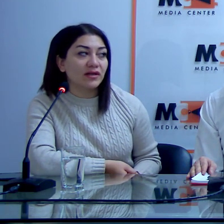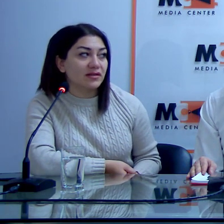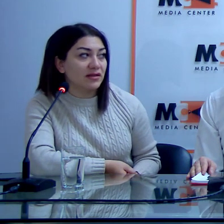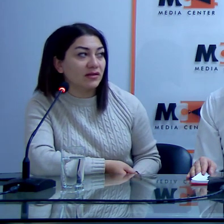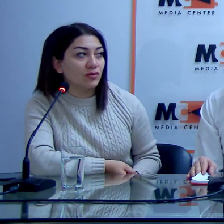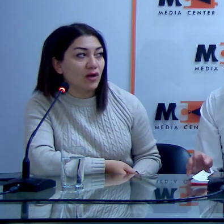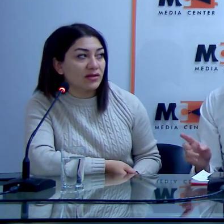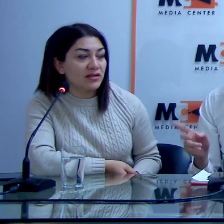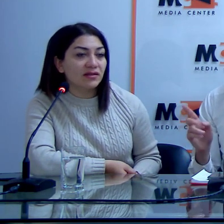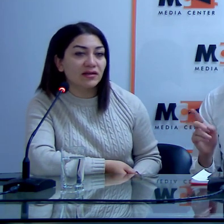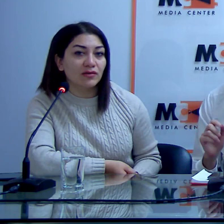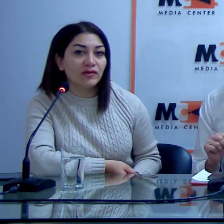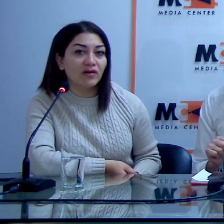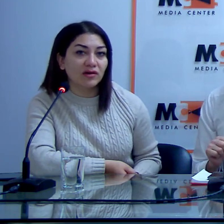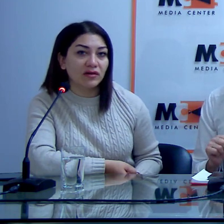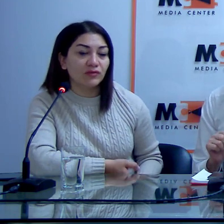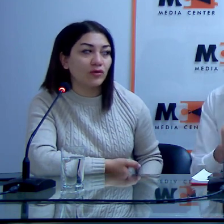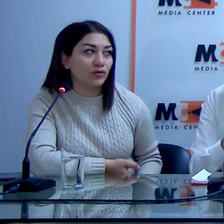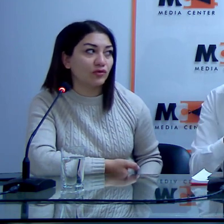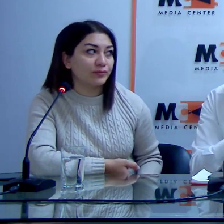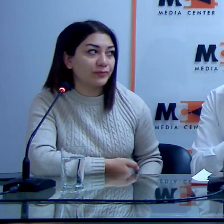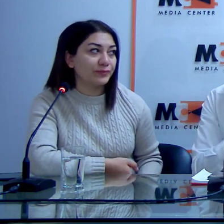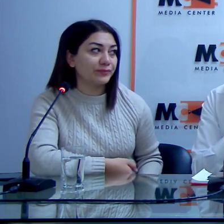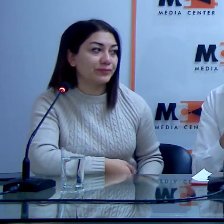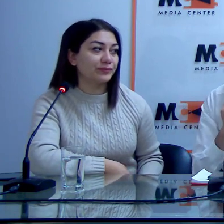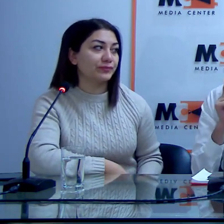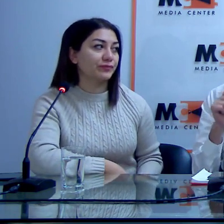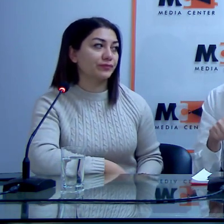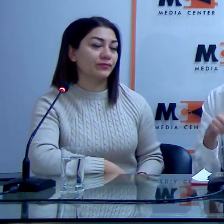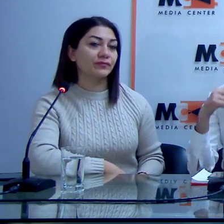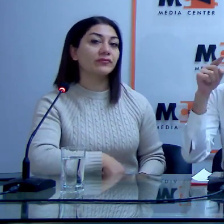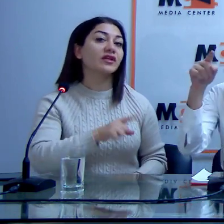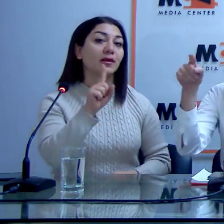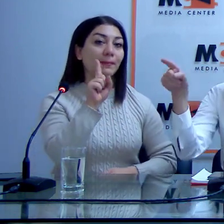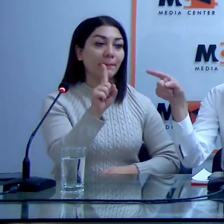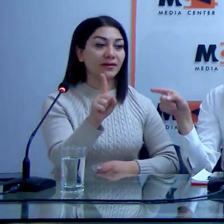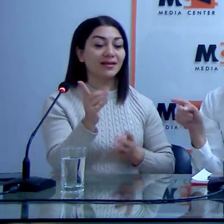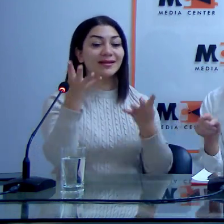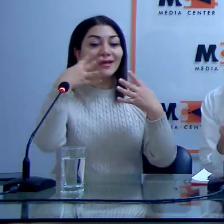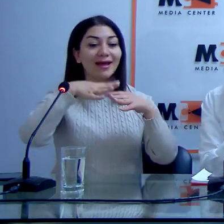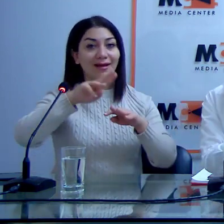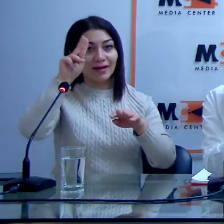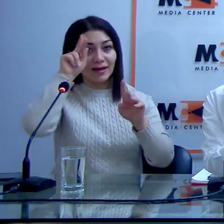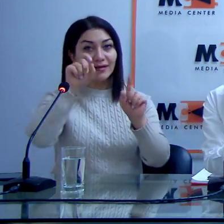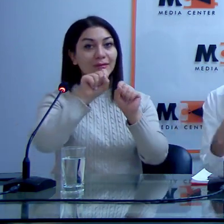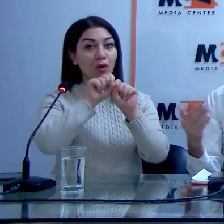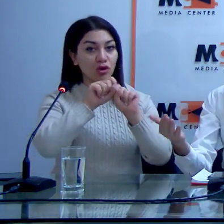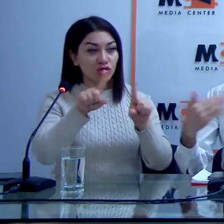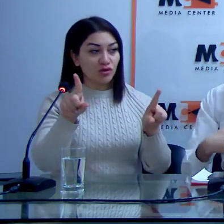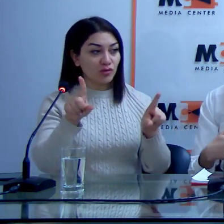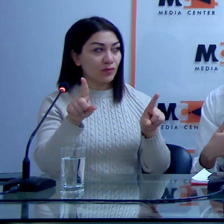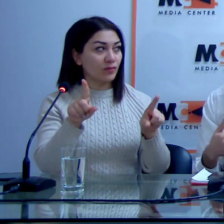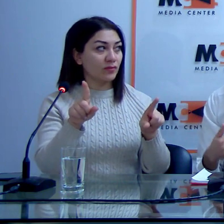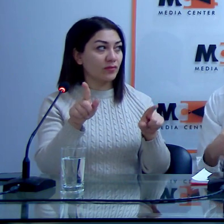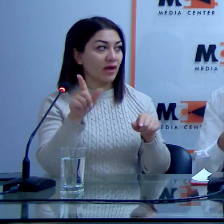կարողանում գրանցել լխու անձին գրելու և կարդալու ոլորտում։ Բայց դելակայ